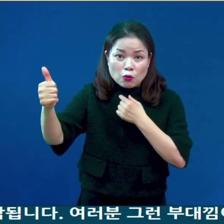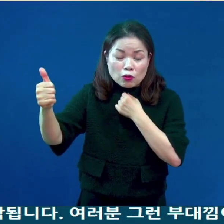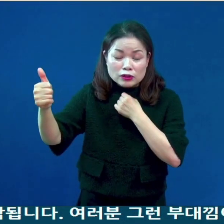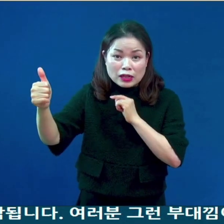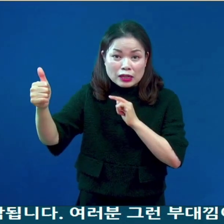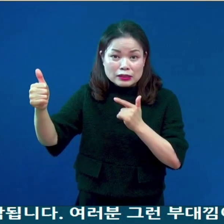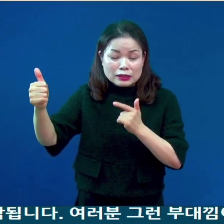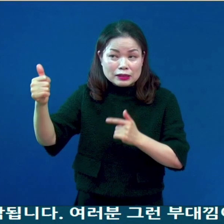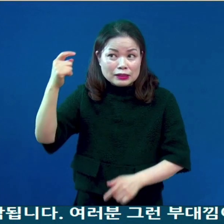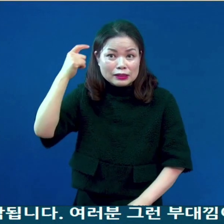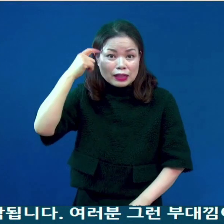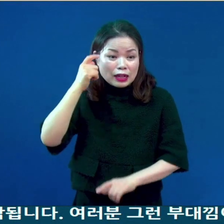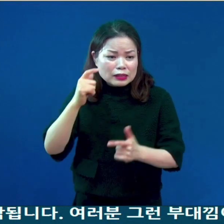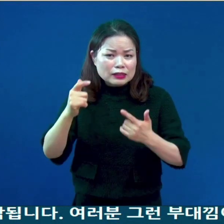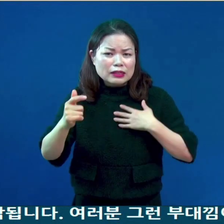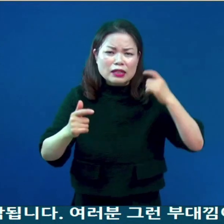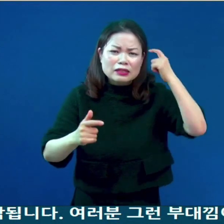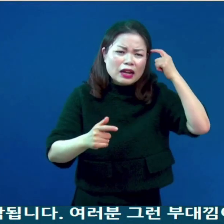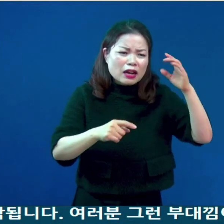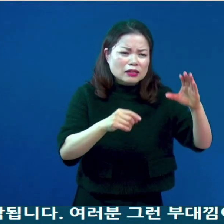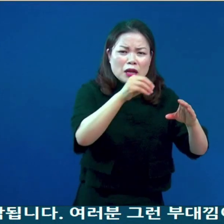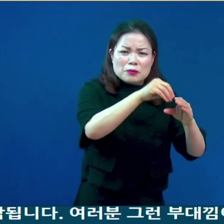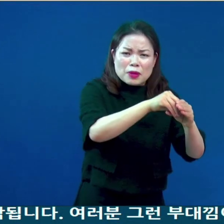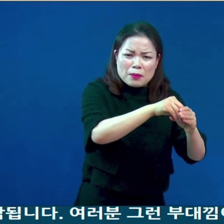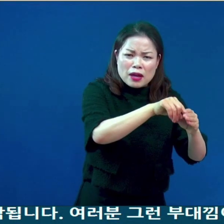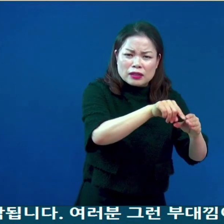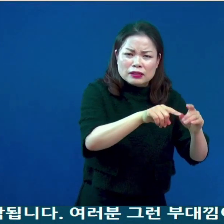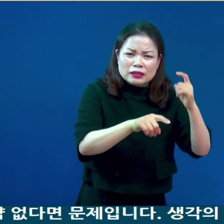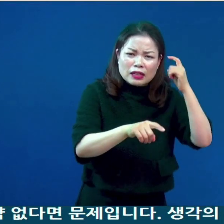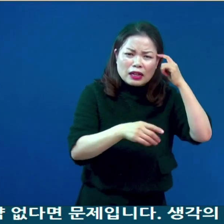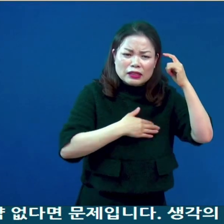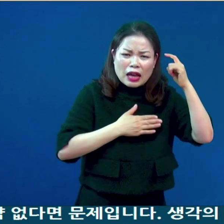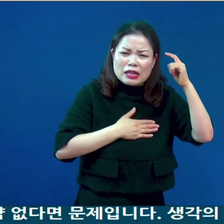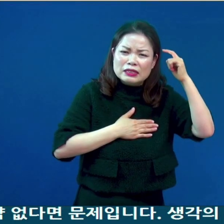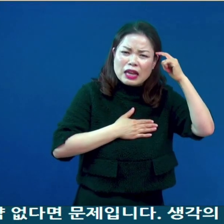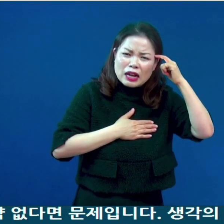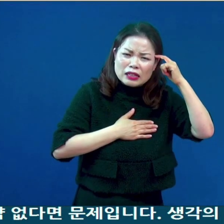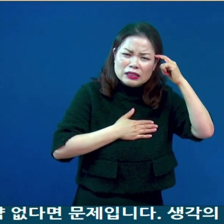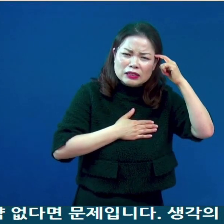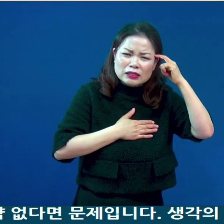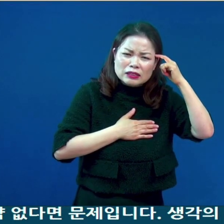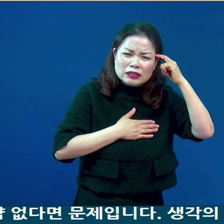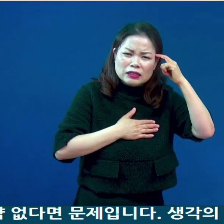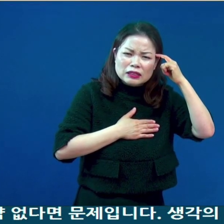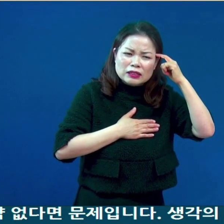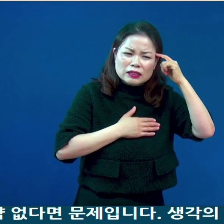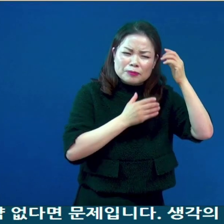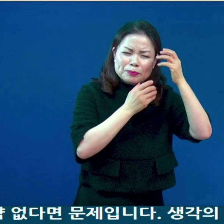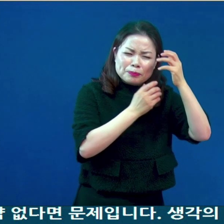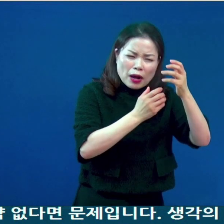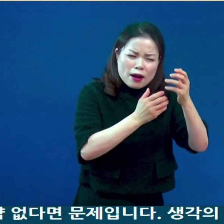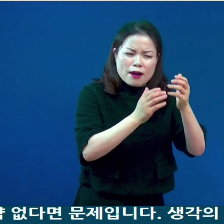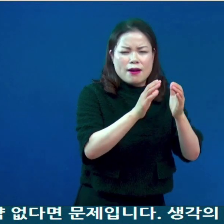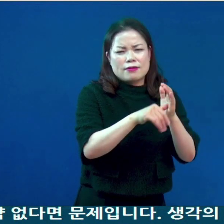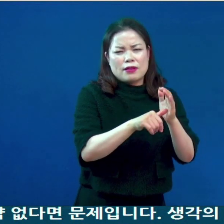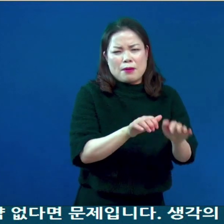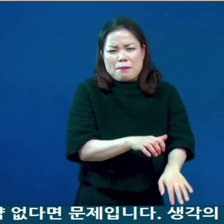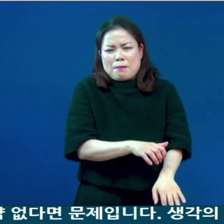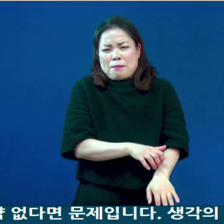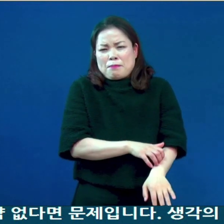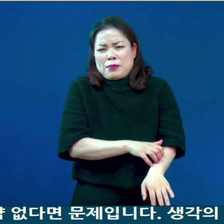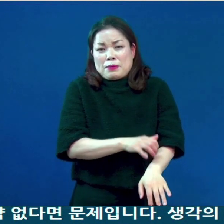않는 그 생각들을 내 생각 속에 담아서 그 생각이 나의 생각에 주류를 이루려 할 때 우리는 불편해야